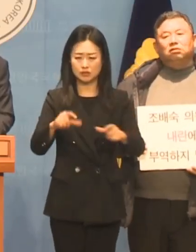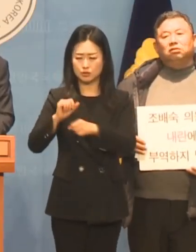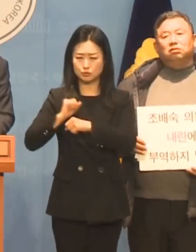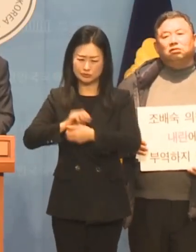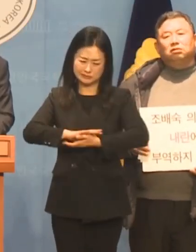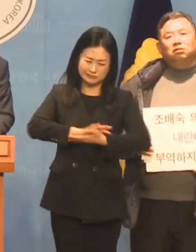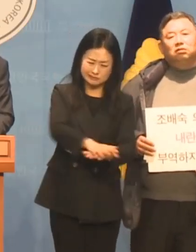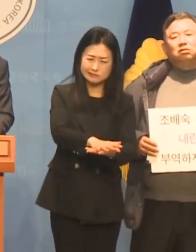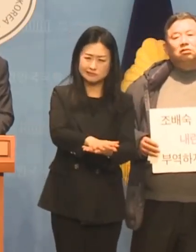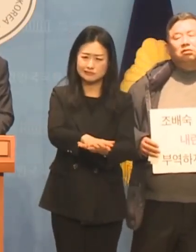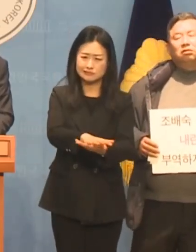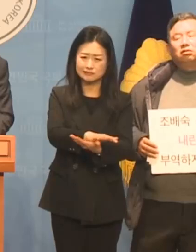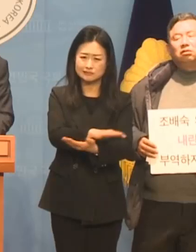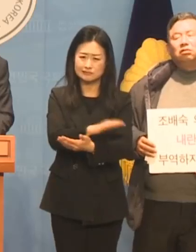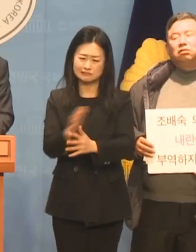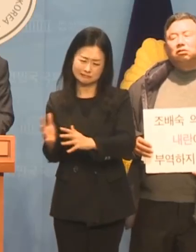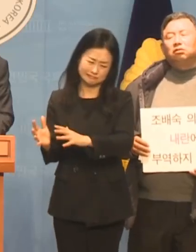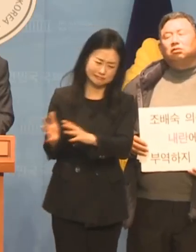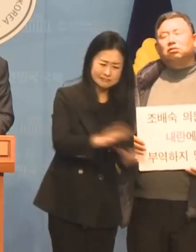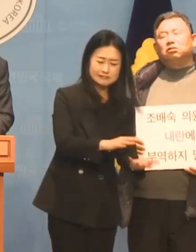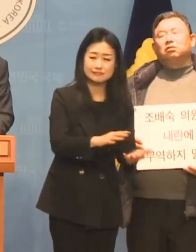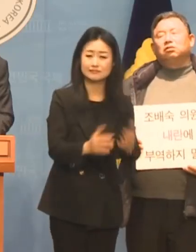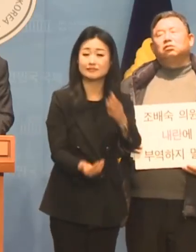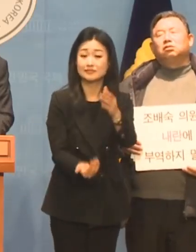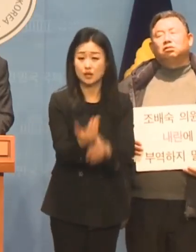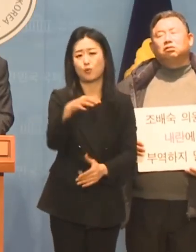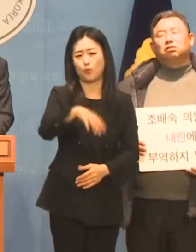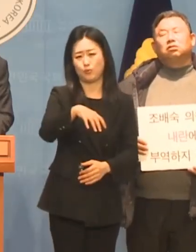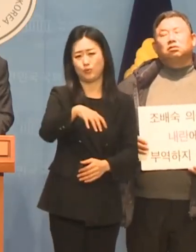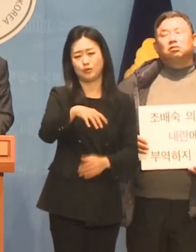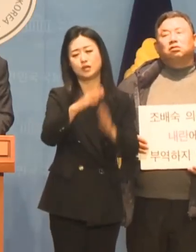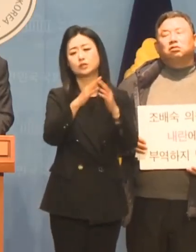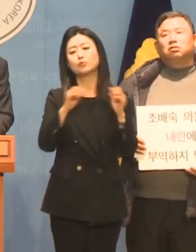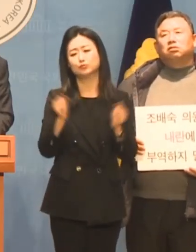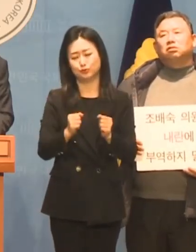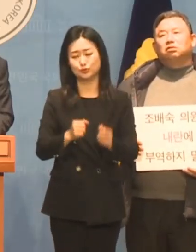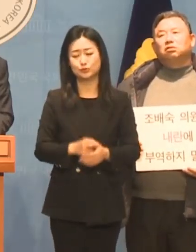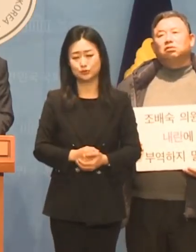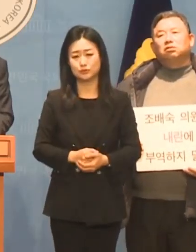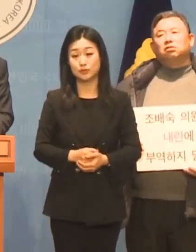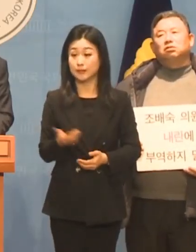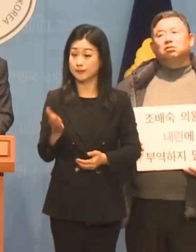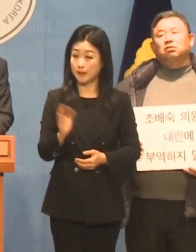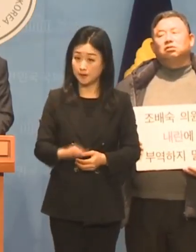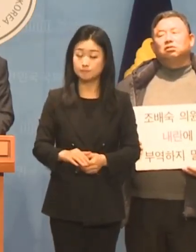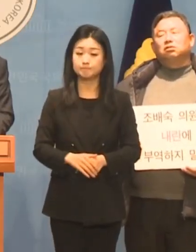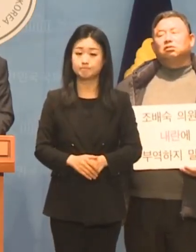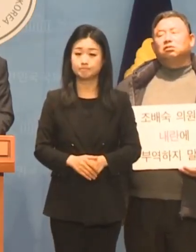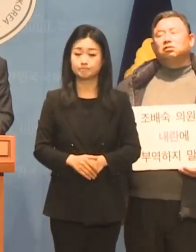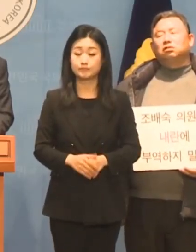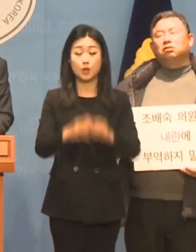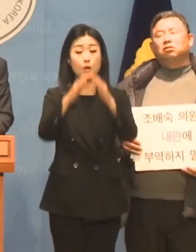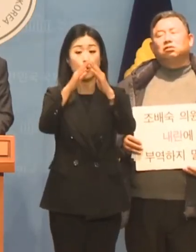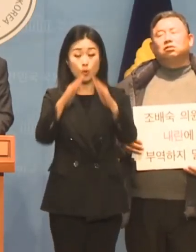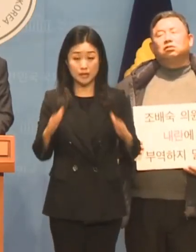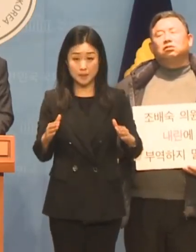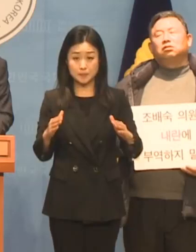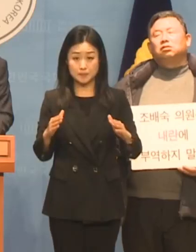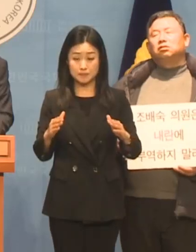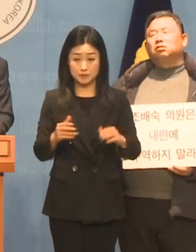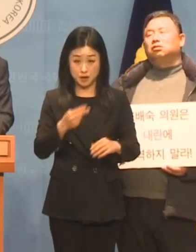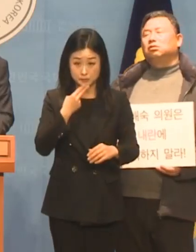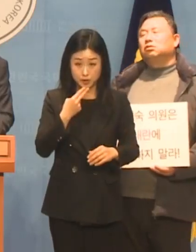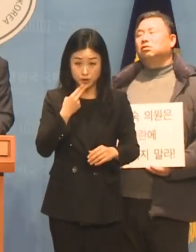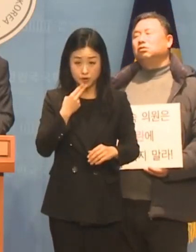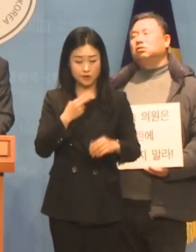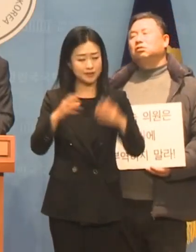처절하게 살육당하고 압살당했던 곳이기 때문입니다. 그러나 우리는 호남이 없으면 나라가